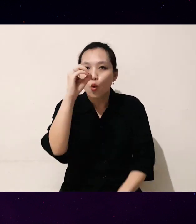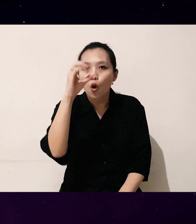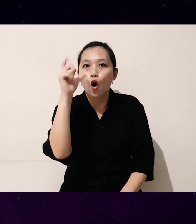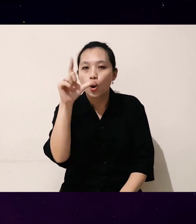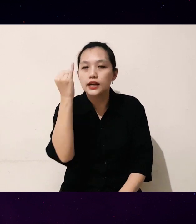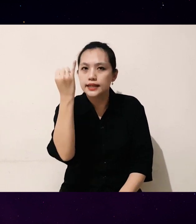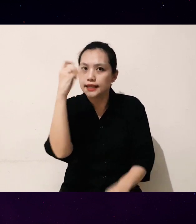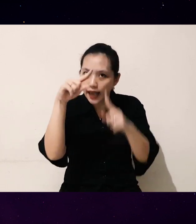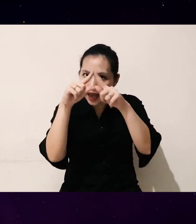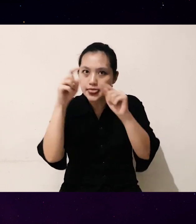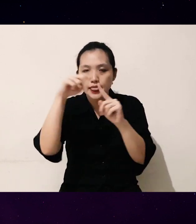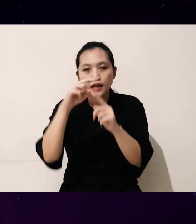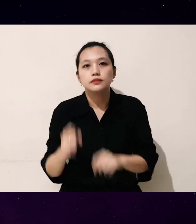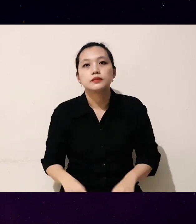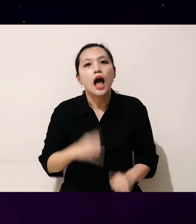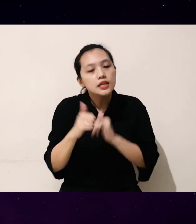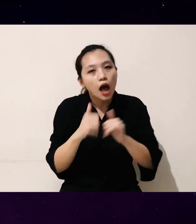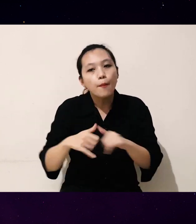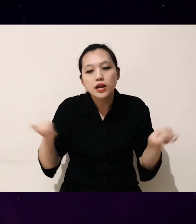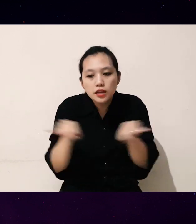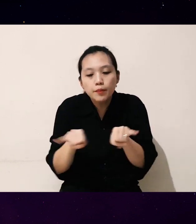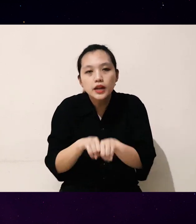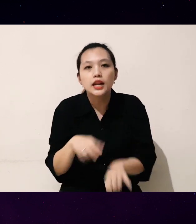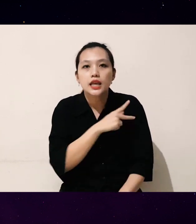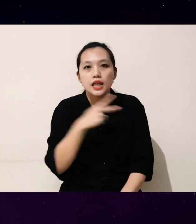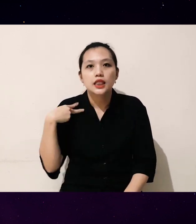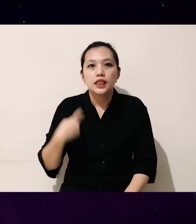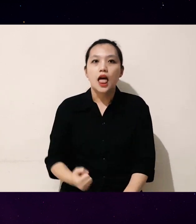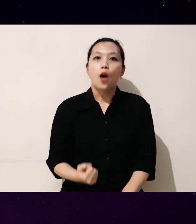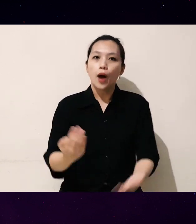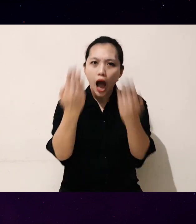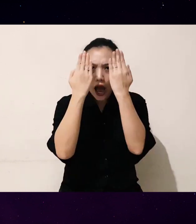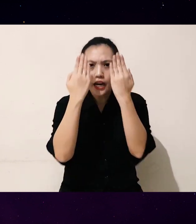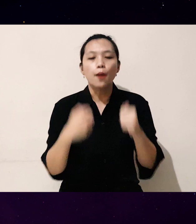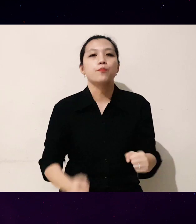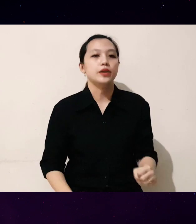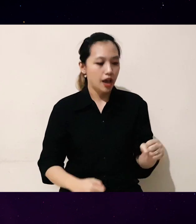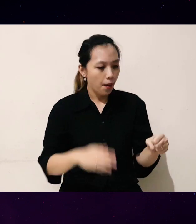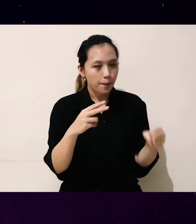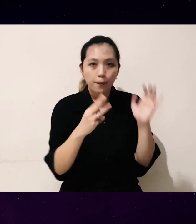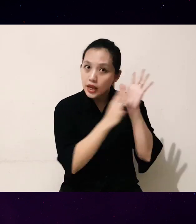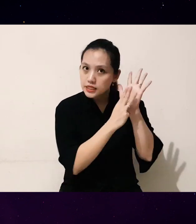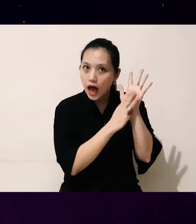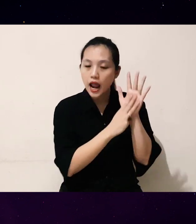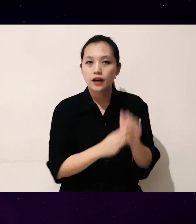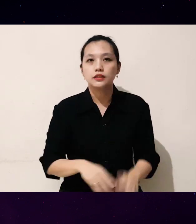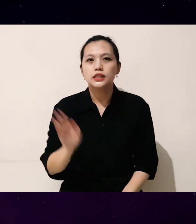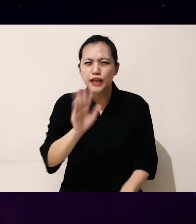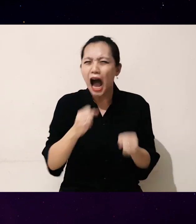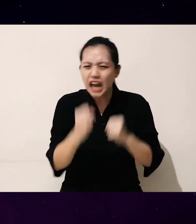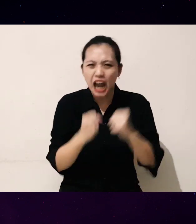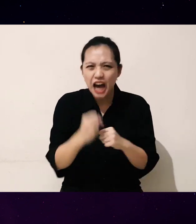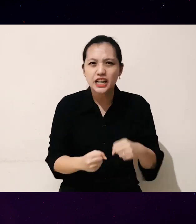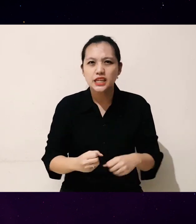dari Goliat. Tuhan ingin kita berlari menghadapi raksasa kita, bukan berlari dari raksasa kita. Dan